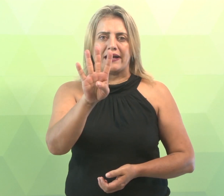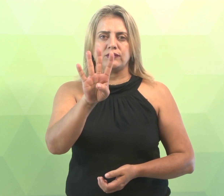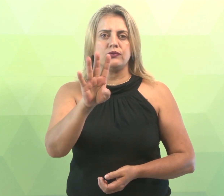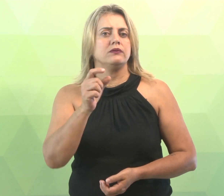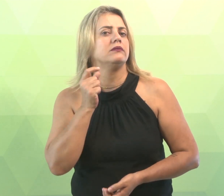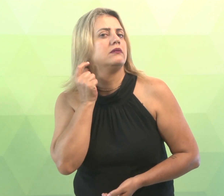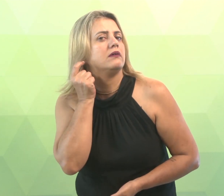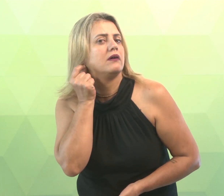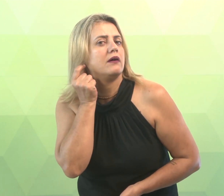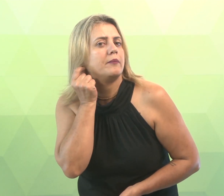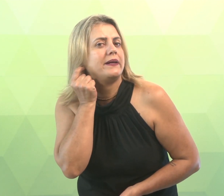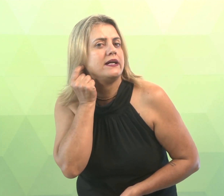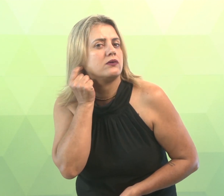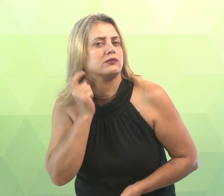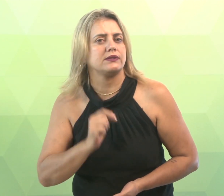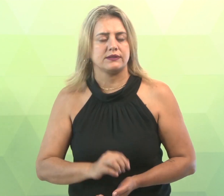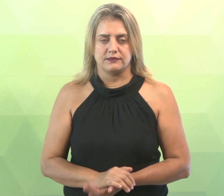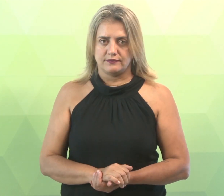4 brincos,